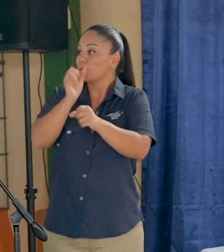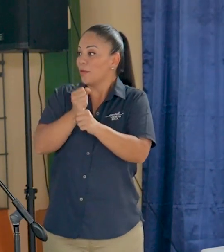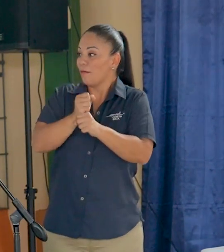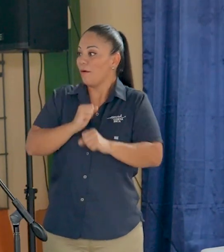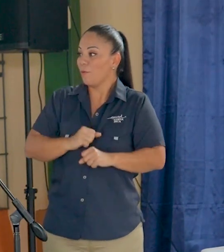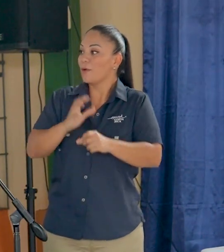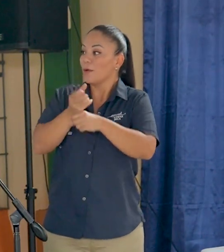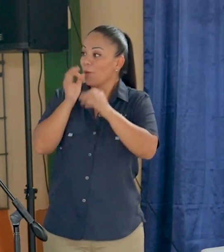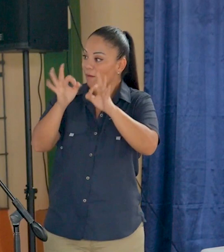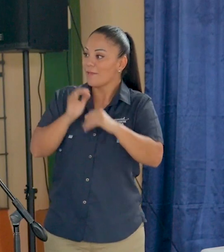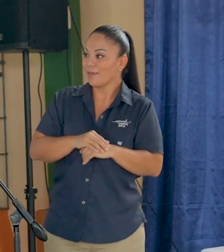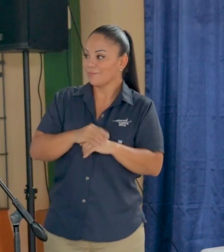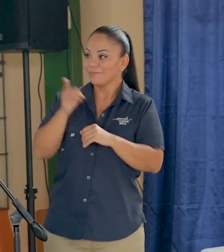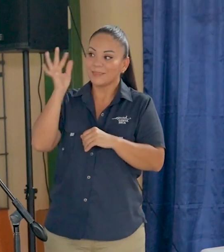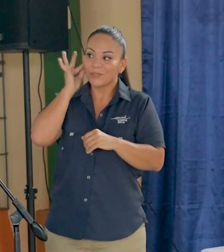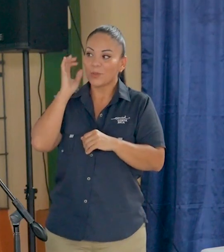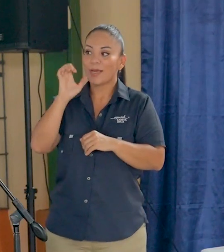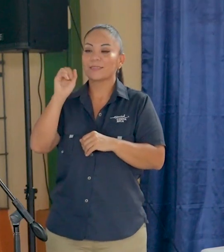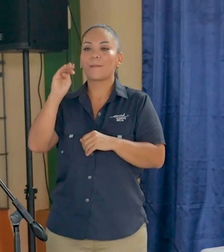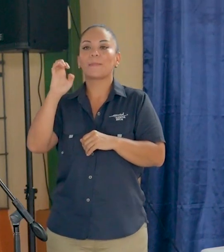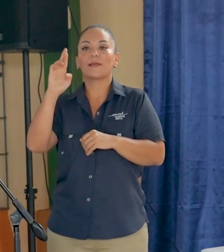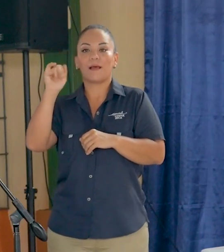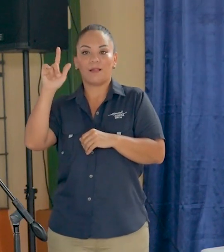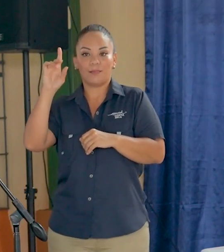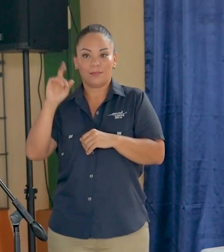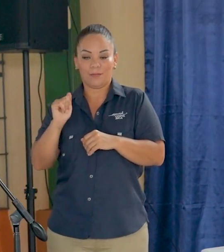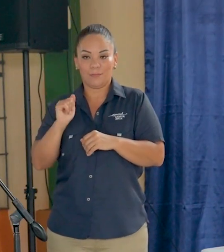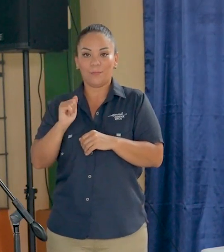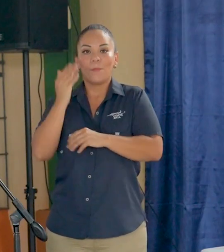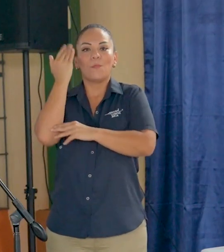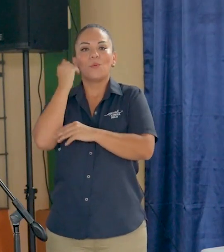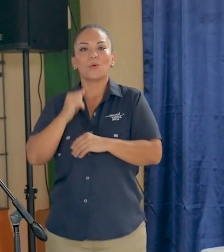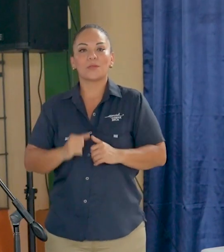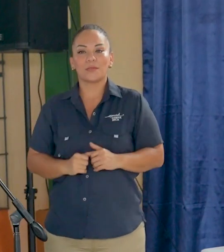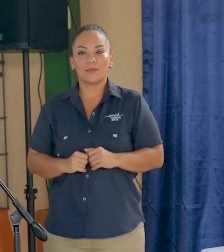haga bien, doña Esmeralda, porque